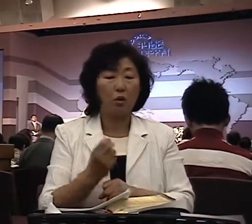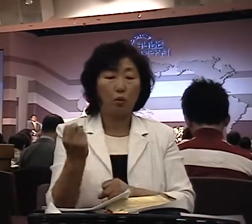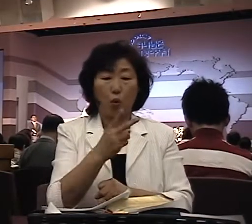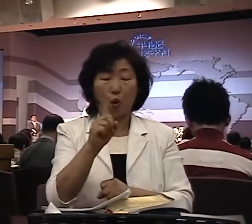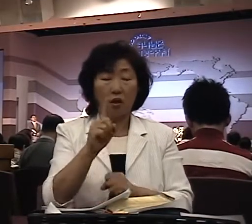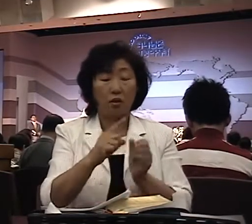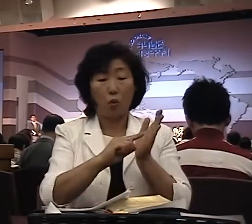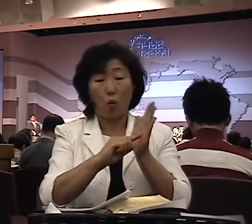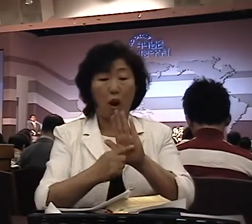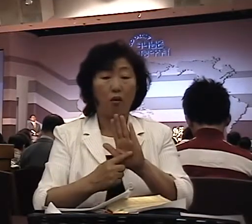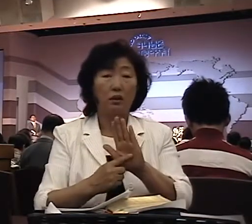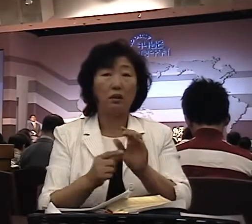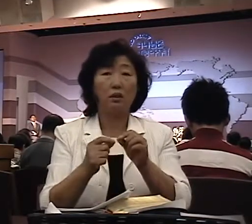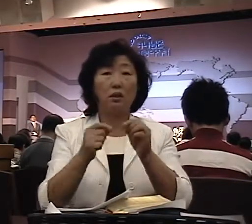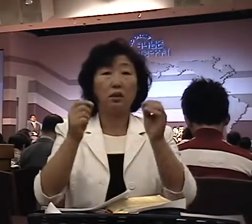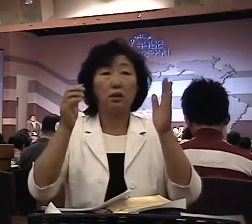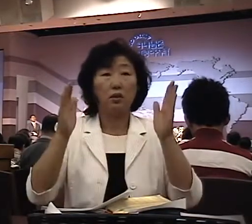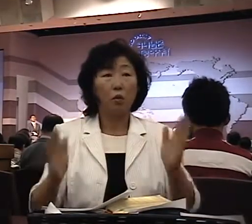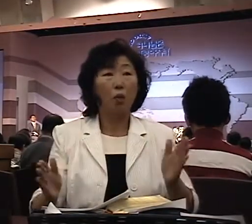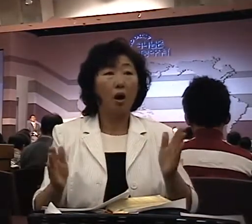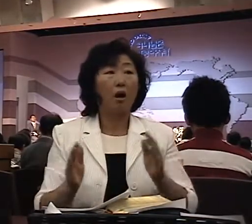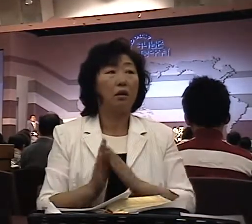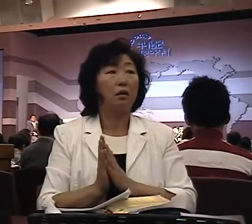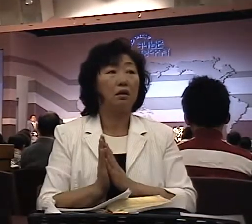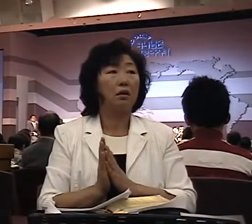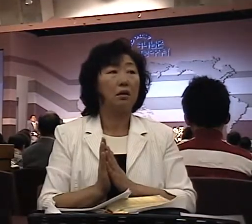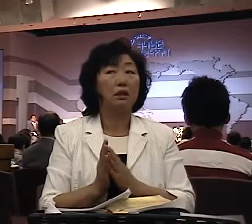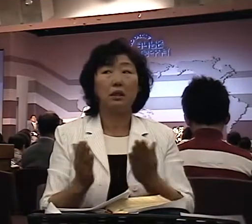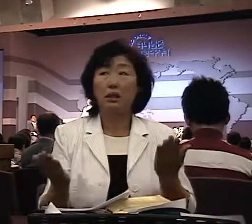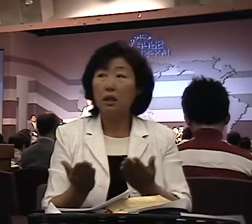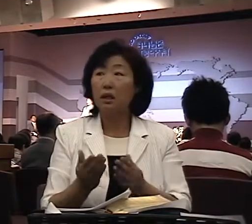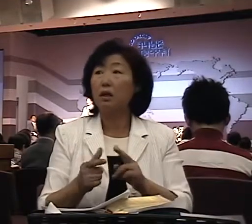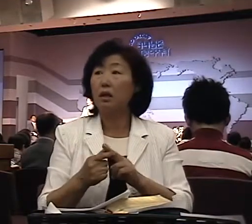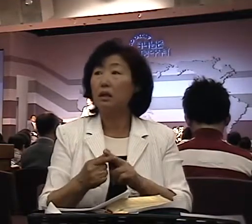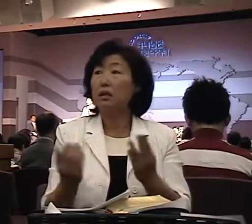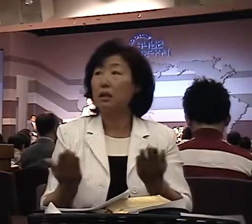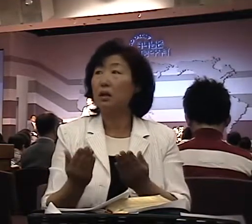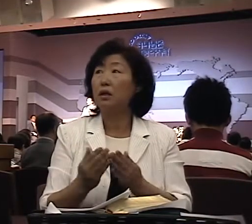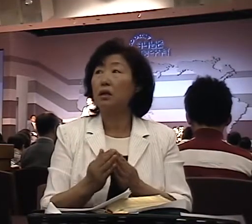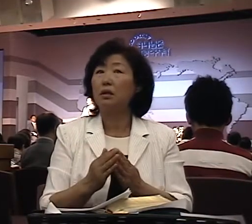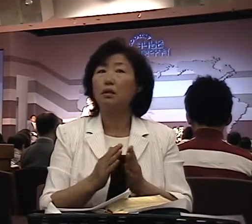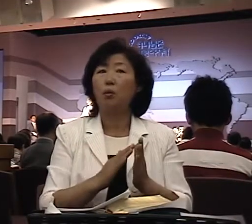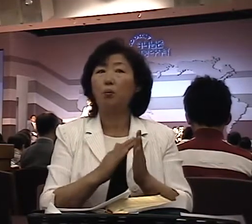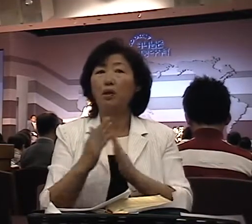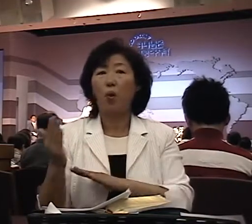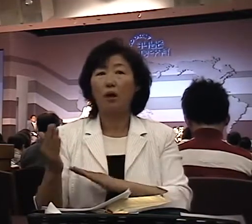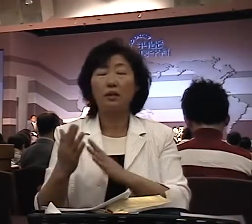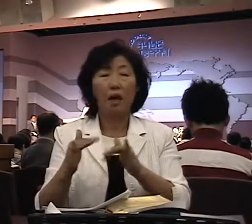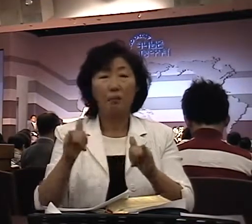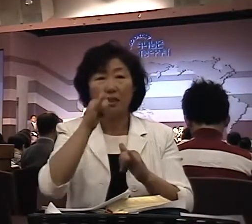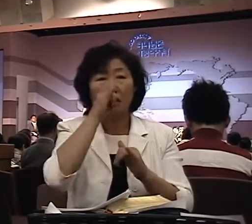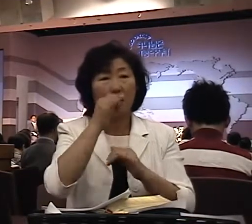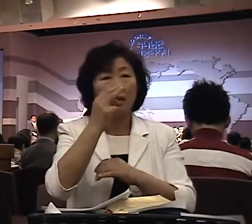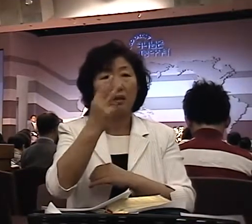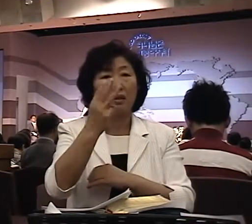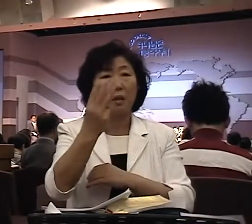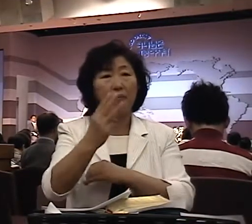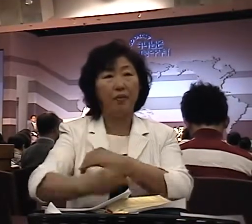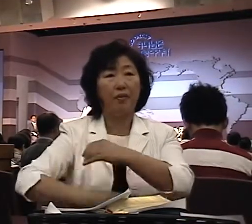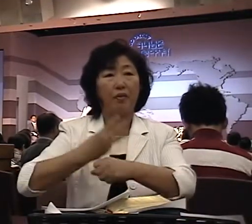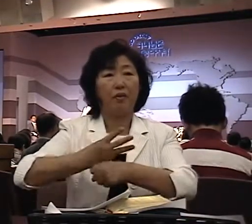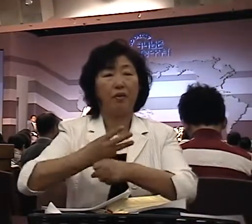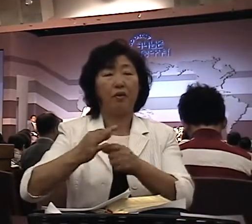그동안 우리와 함께 사역하시던 교육자들 중에 이동하시는 분들이 있습니다. 지난 3년간 우리 영어